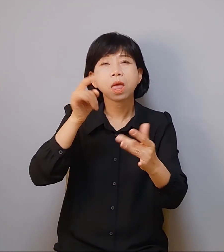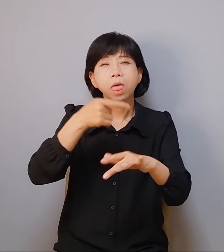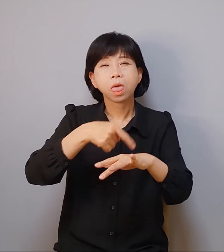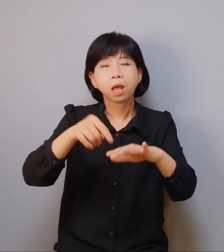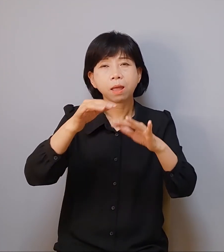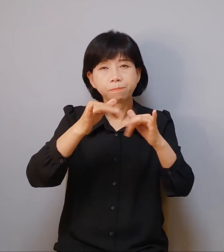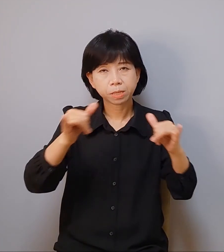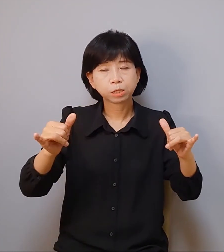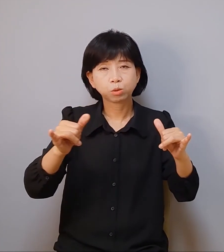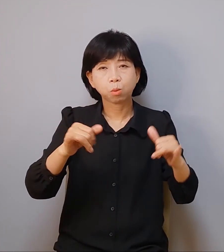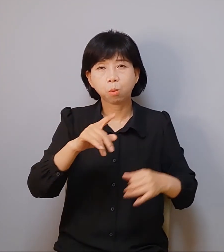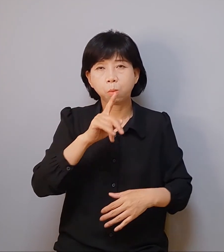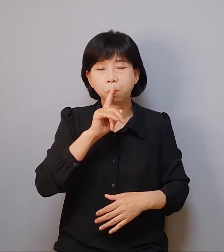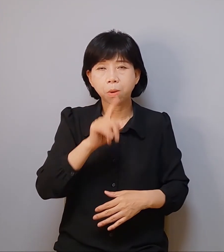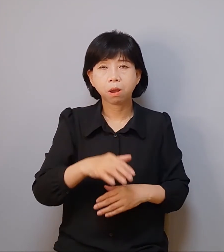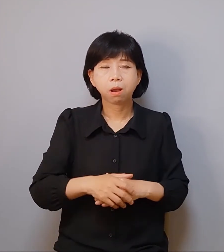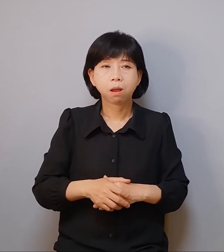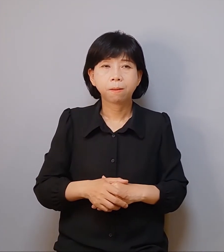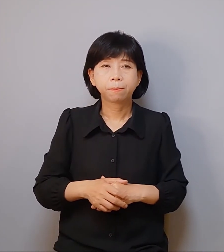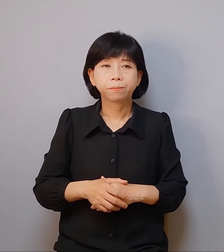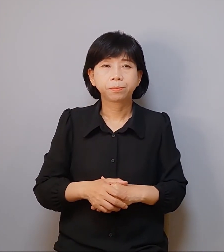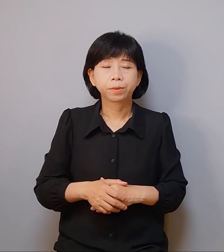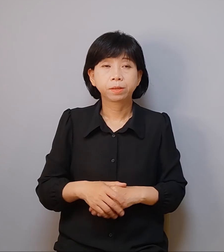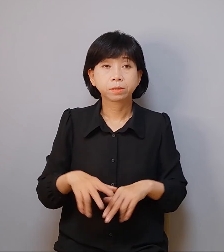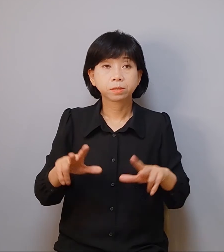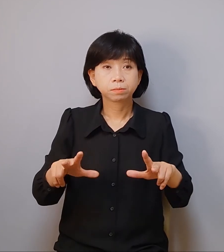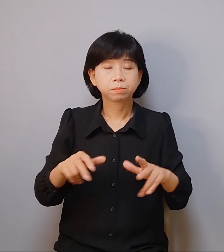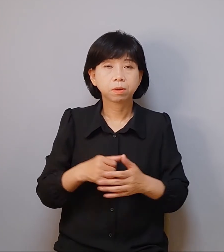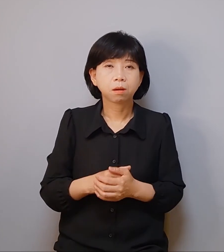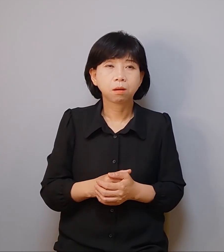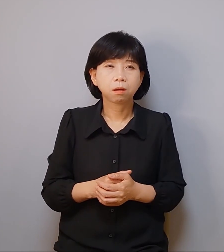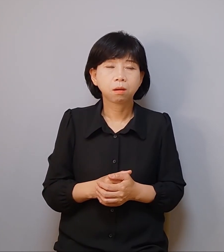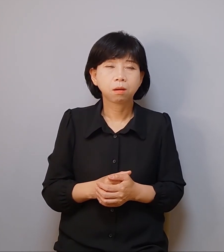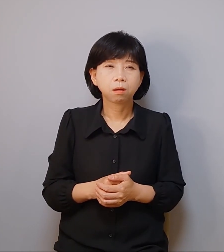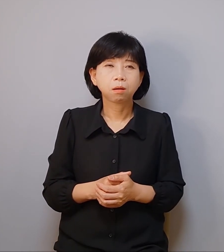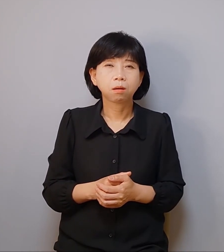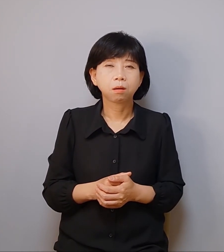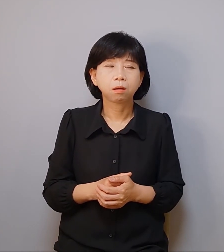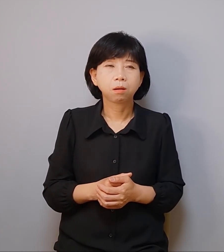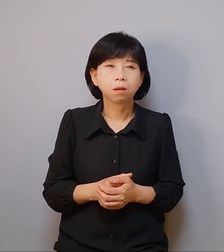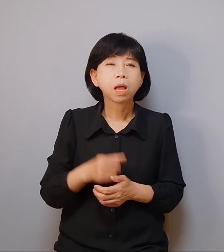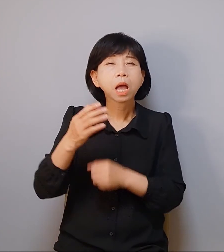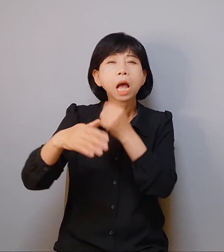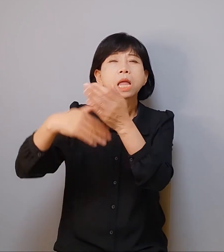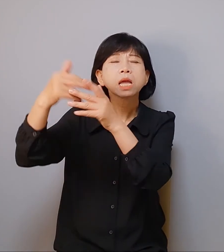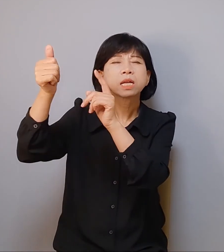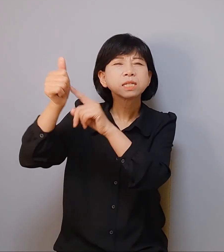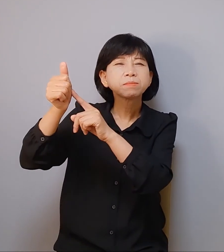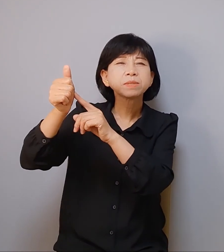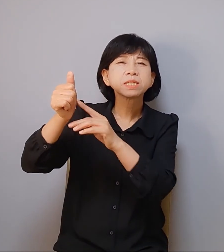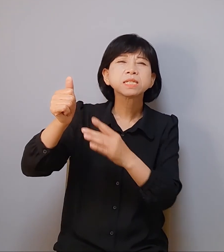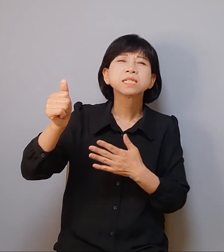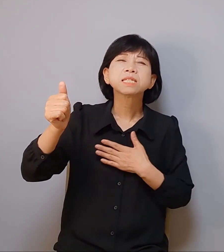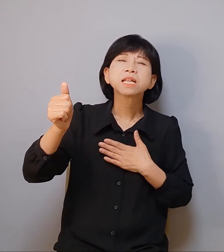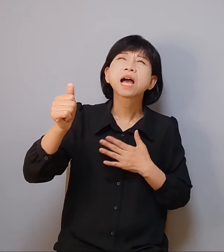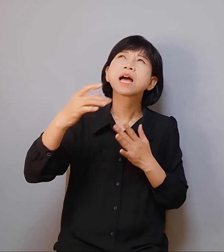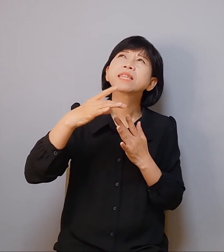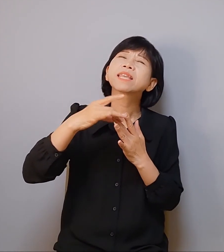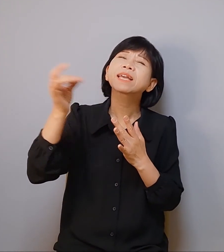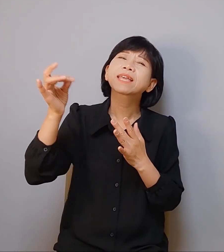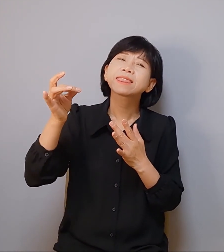당시 그때나 지금이나 이 선민 의식이 너무 강한 거죠. 그래서 자기들 이외에는 다 이방인인